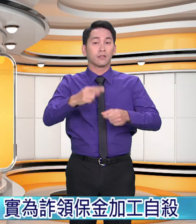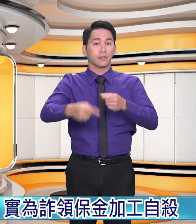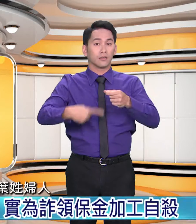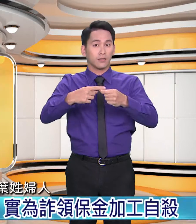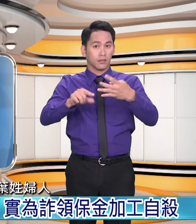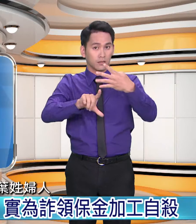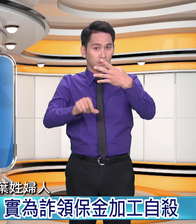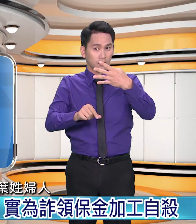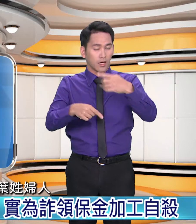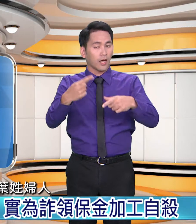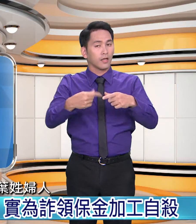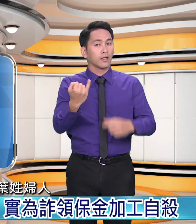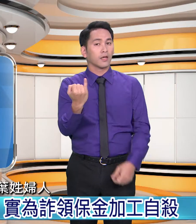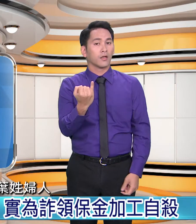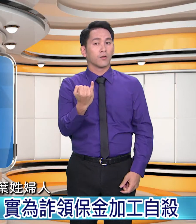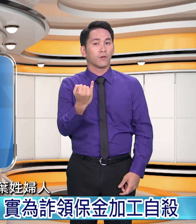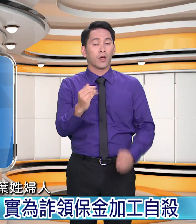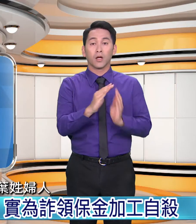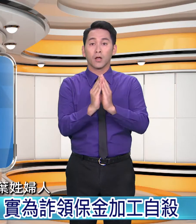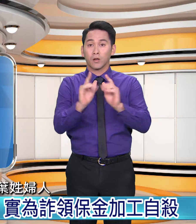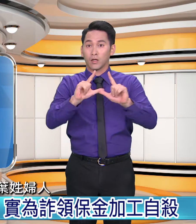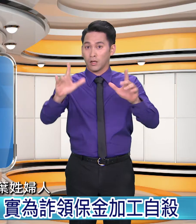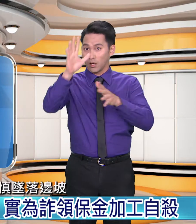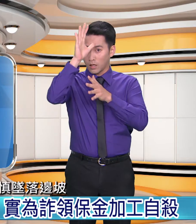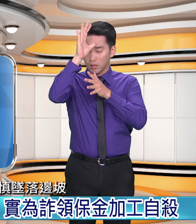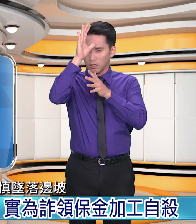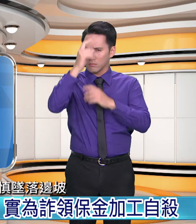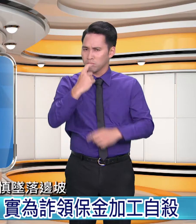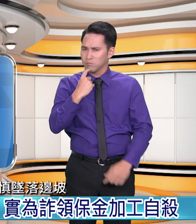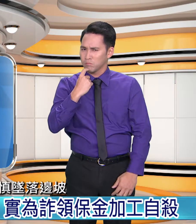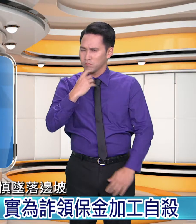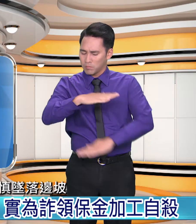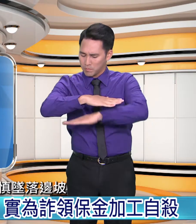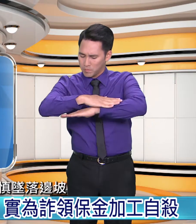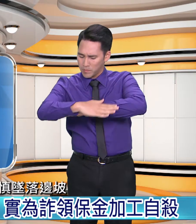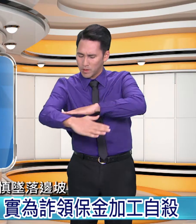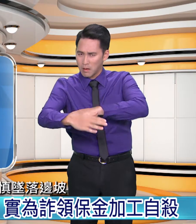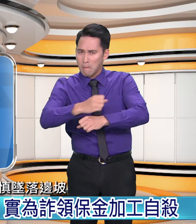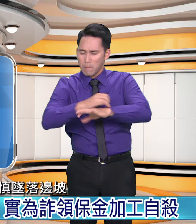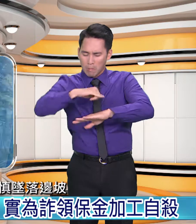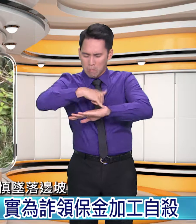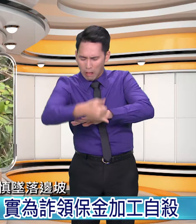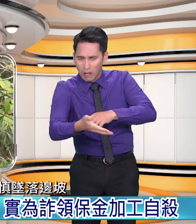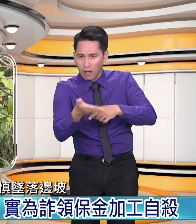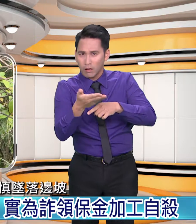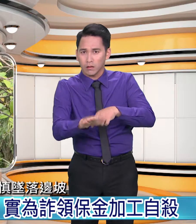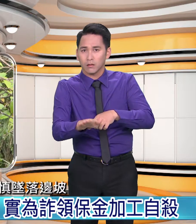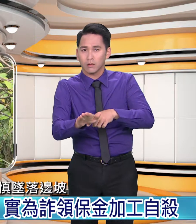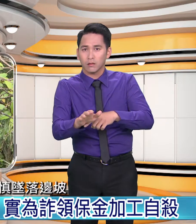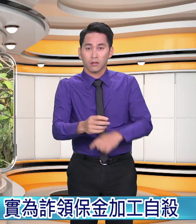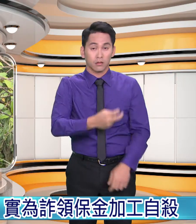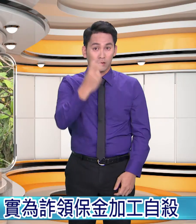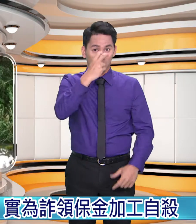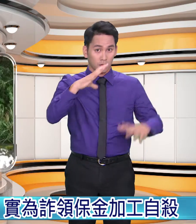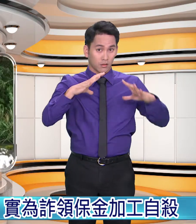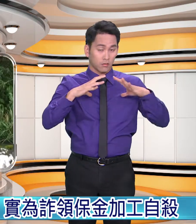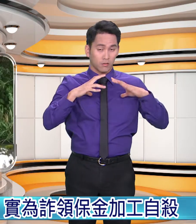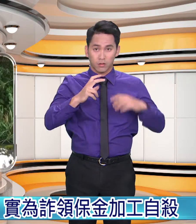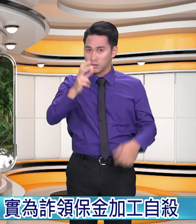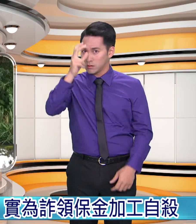今年四月份，有一位叶姓妇人在桃园大溪疑似不慎坠落边坡，当场死亡。